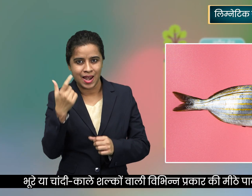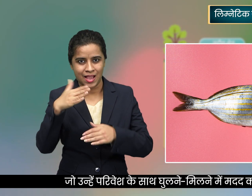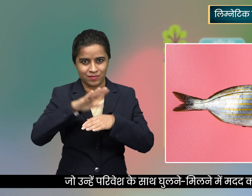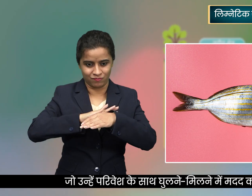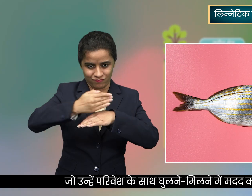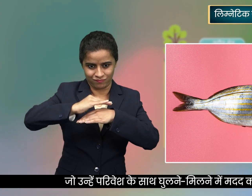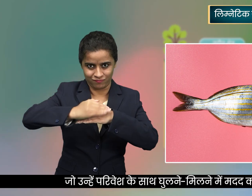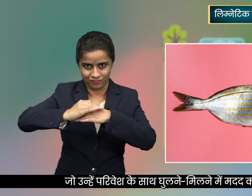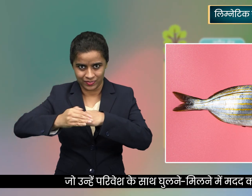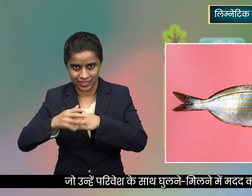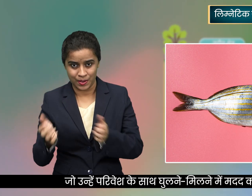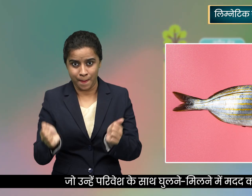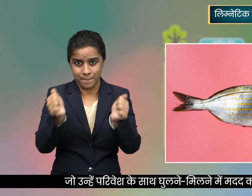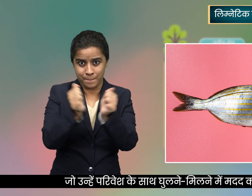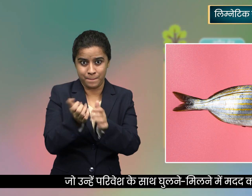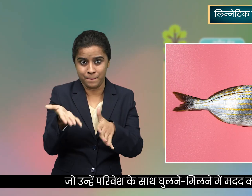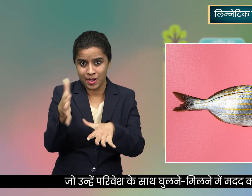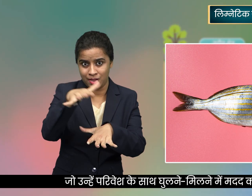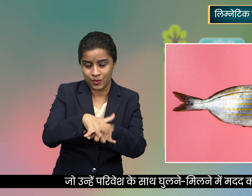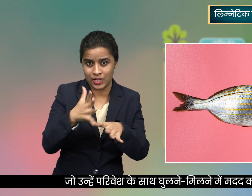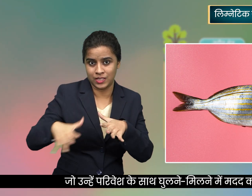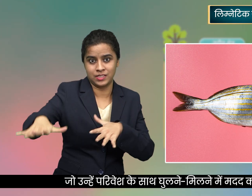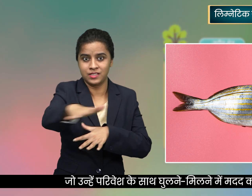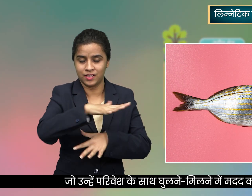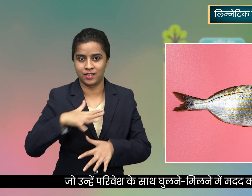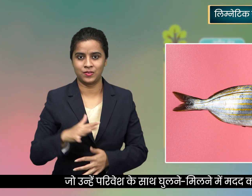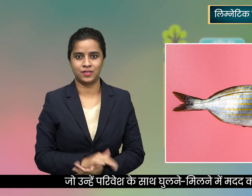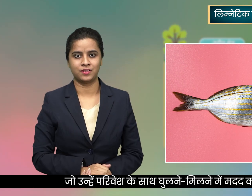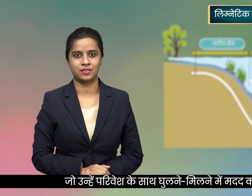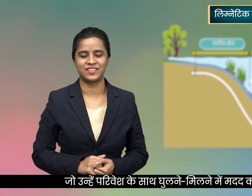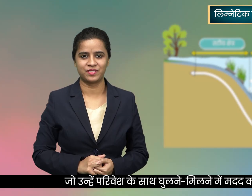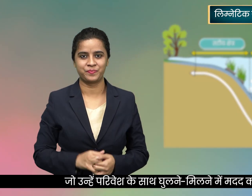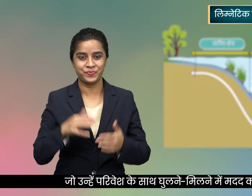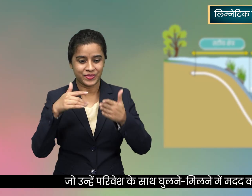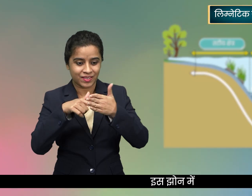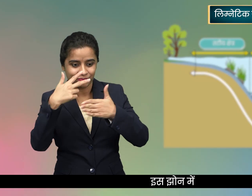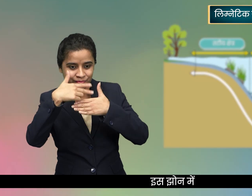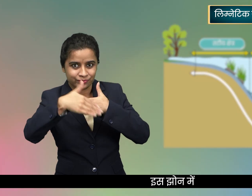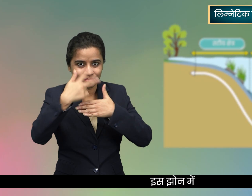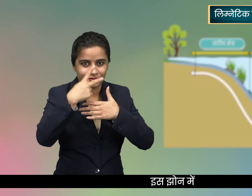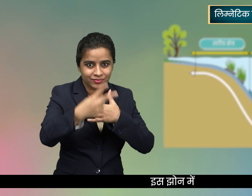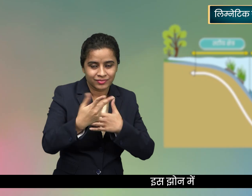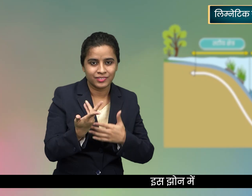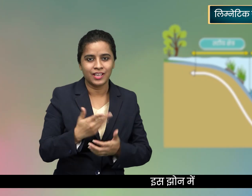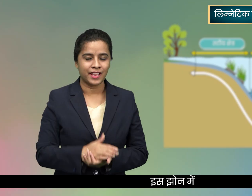जो उन्हें परिवेश के साथ घुलने मिलने में मदद करती है। तीसरा, इस जोन